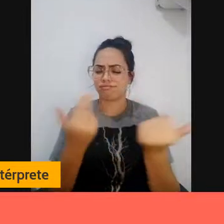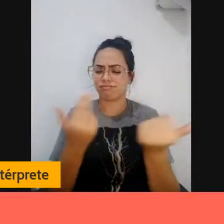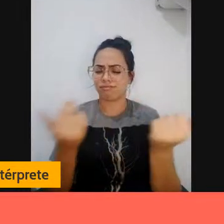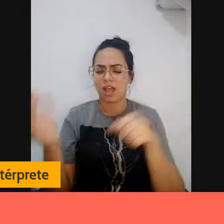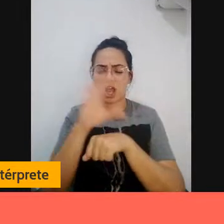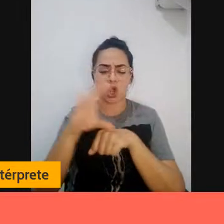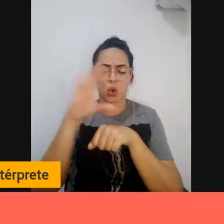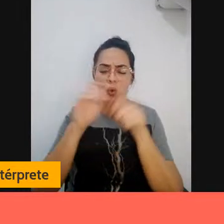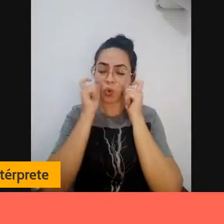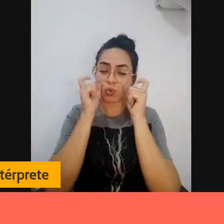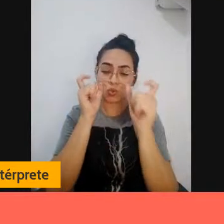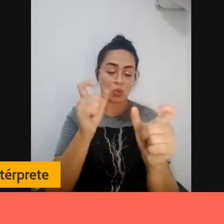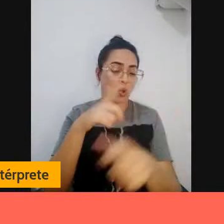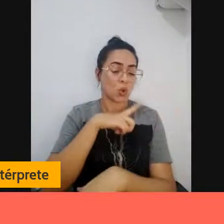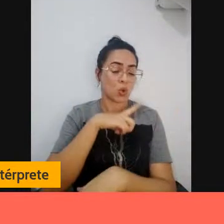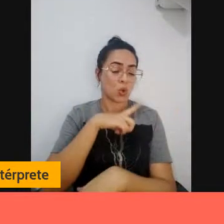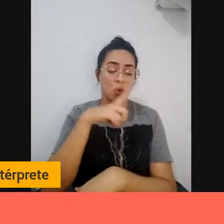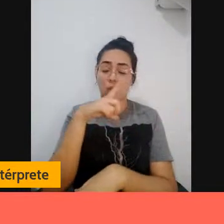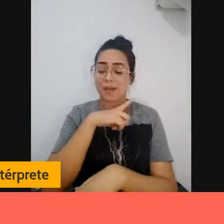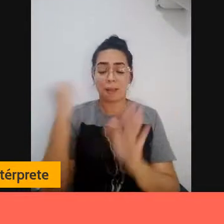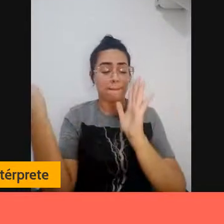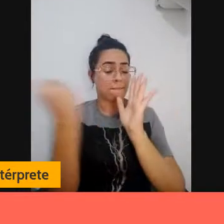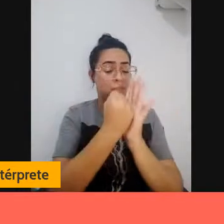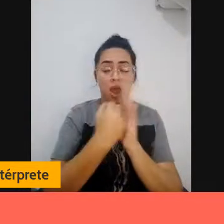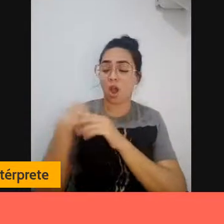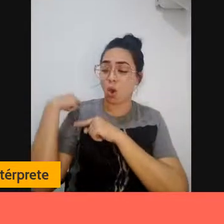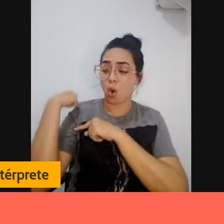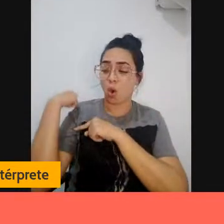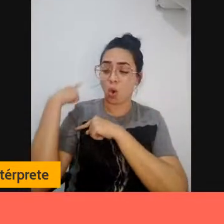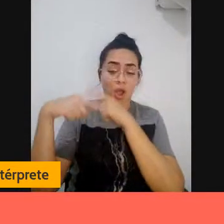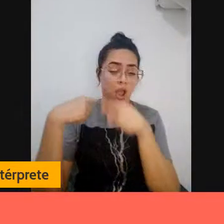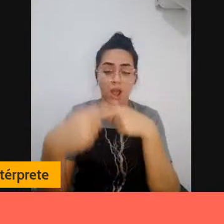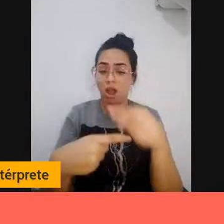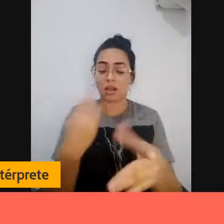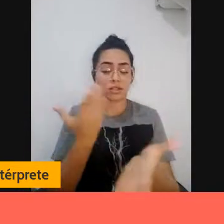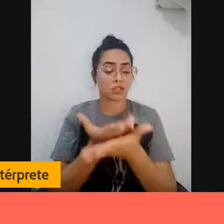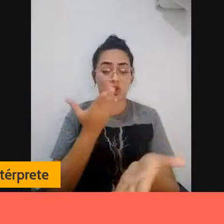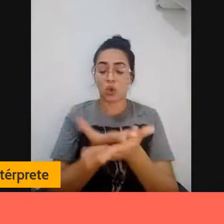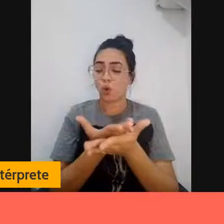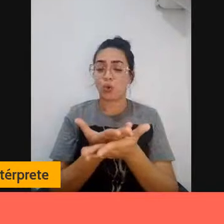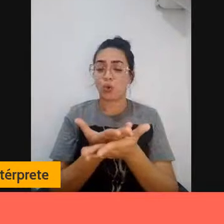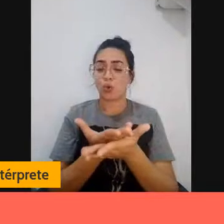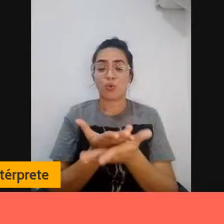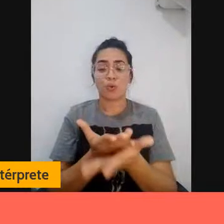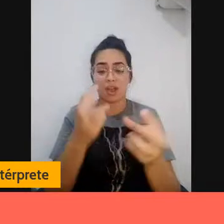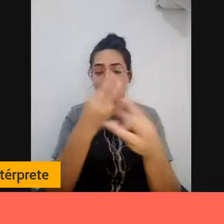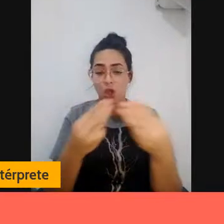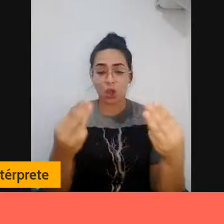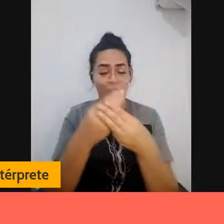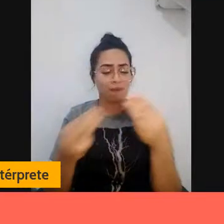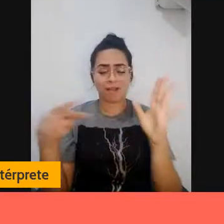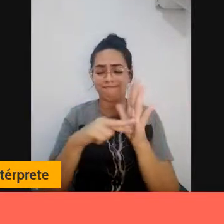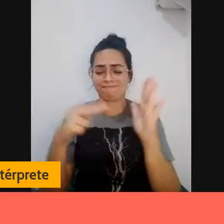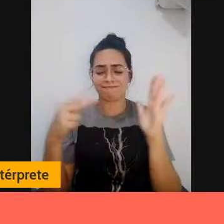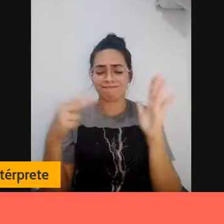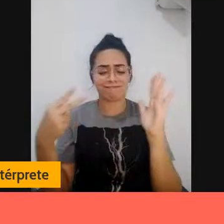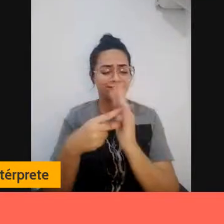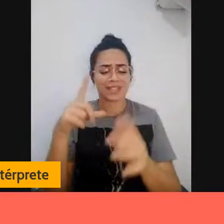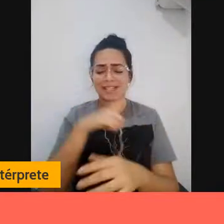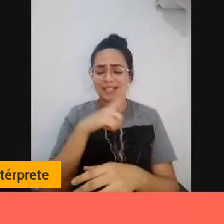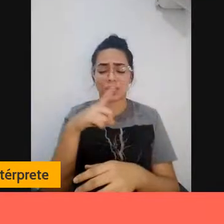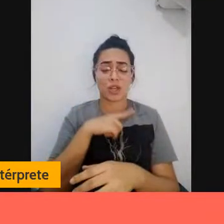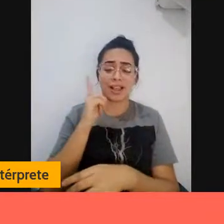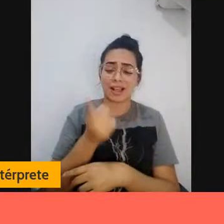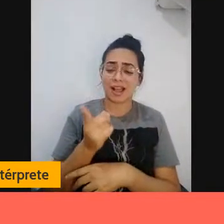Marcou uma geração de estudantes do UFPB e um número significativo de operários da construção